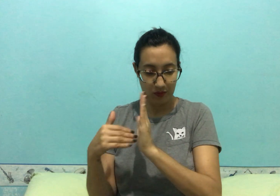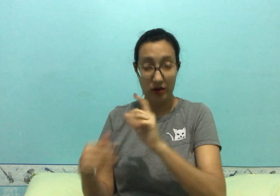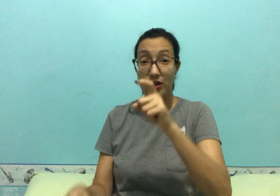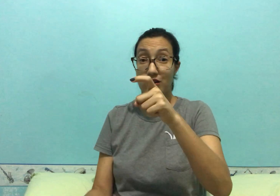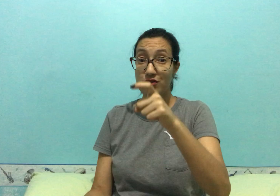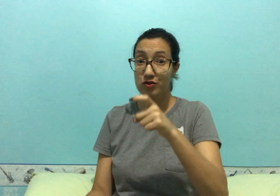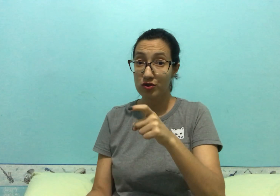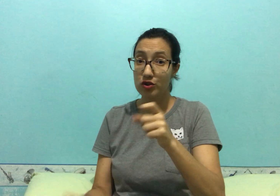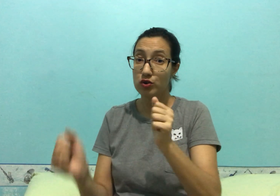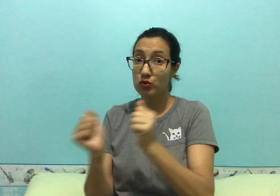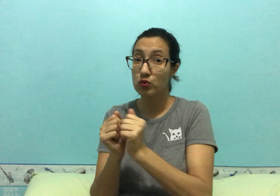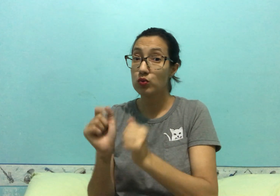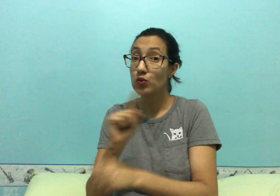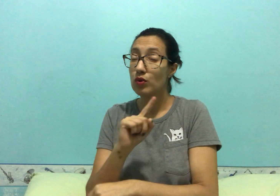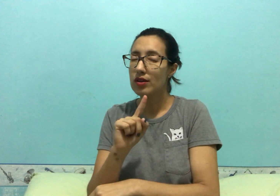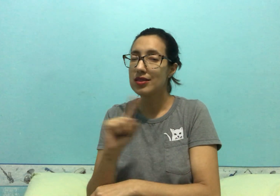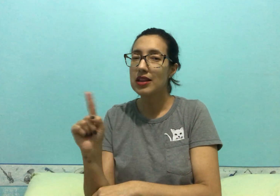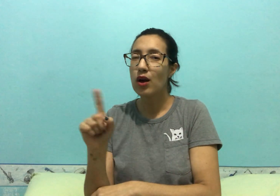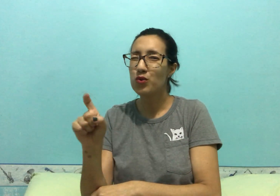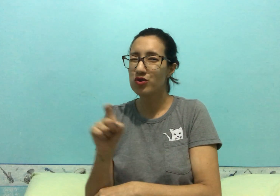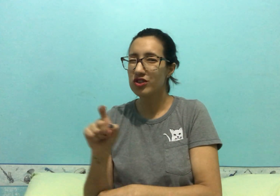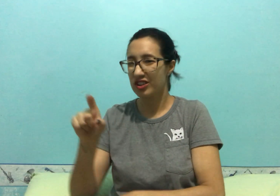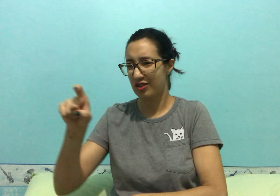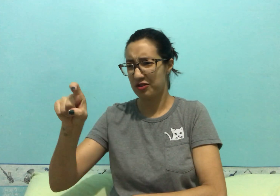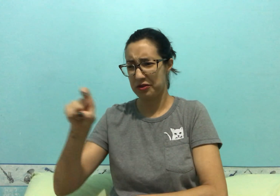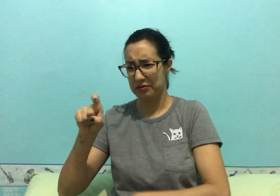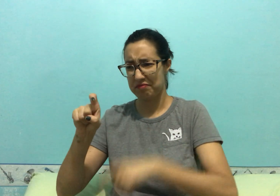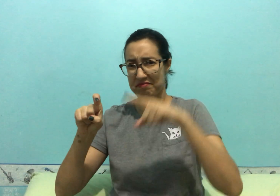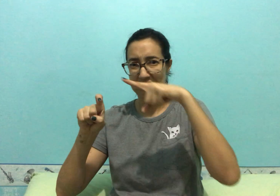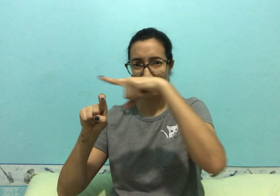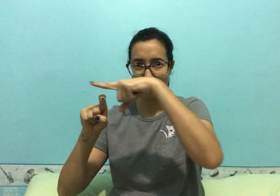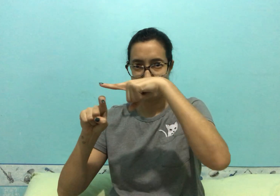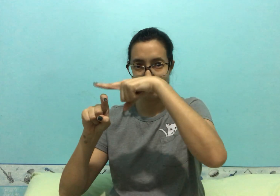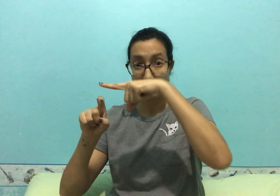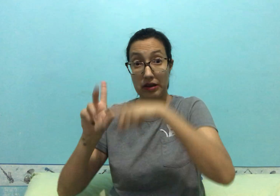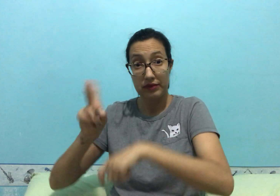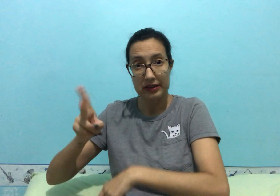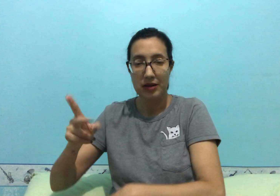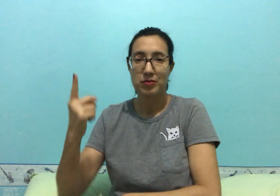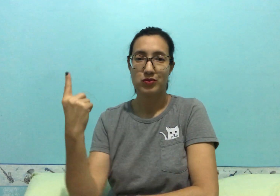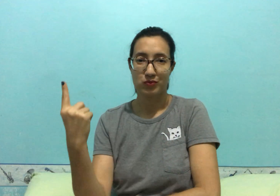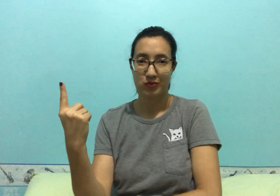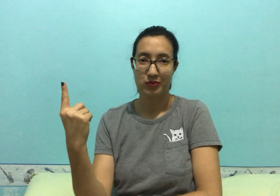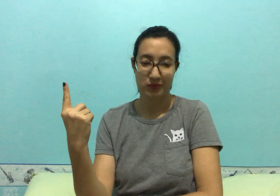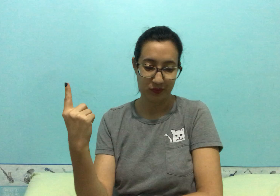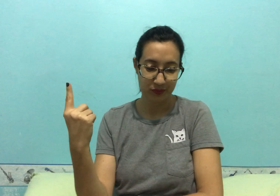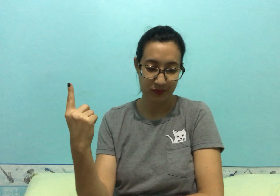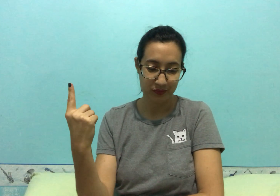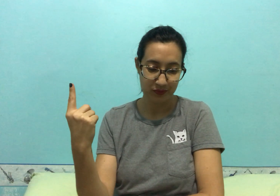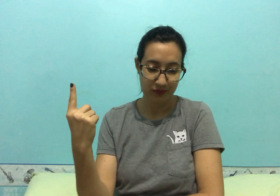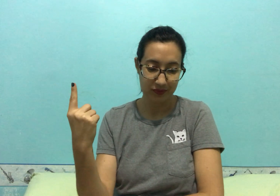x vai ser sempre 1. Pelo motivo análogo do que aqui no AND foi sempre 0, né? Porque um dos dois sempre vai ser 1.